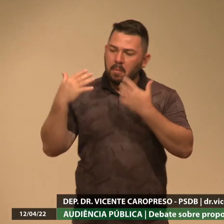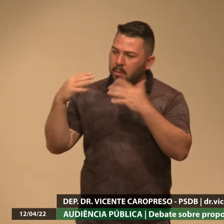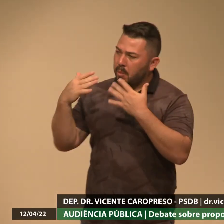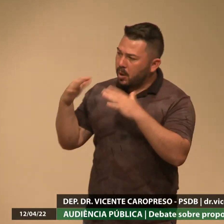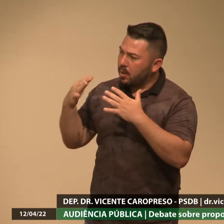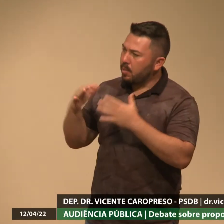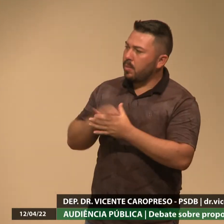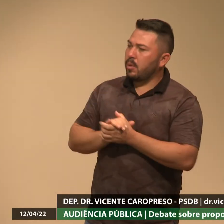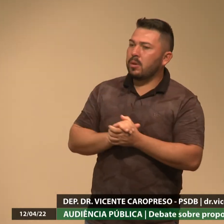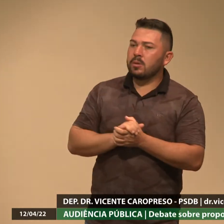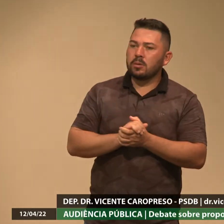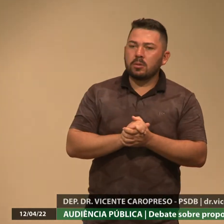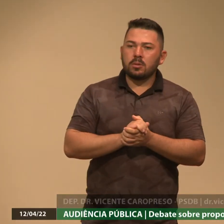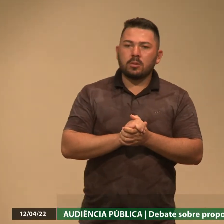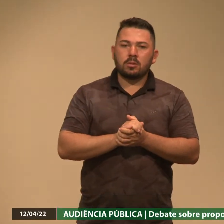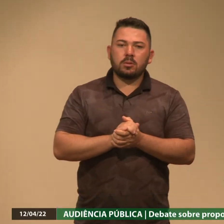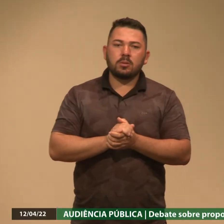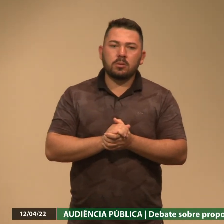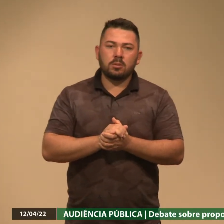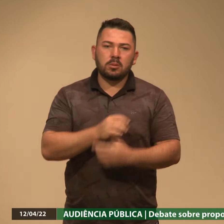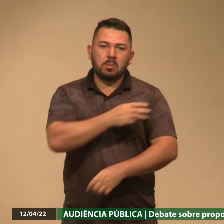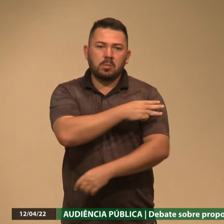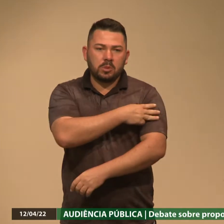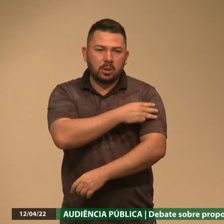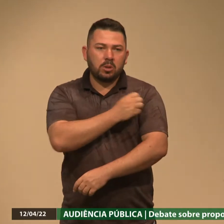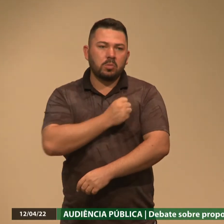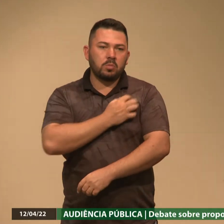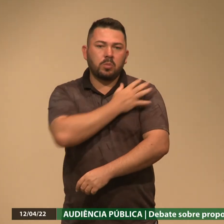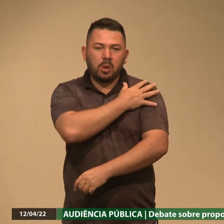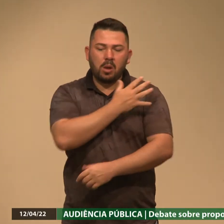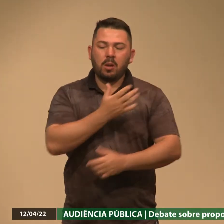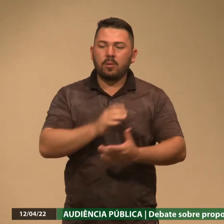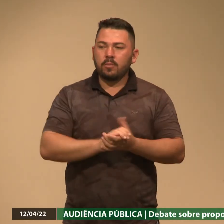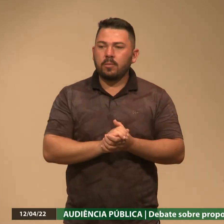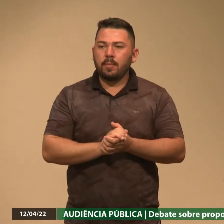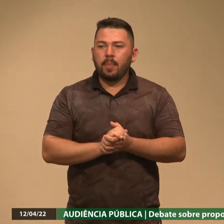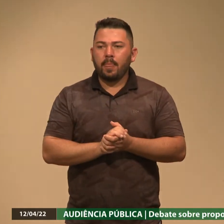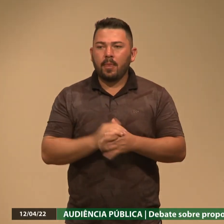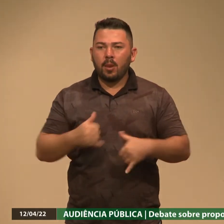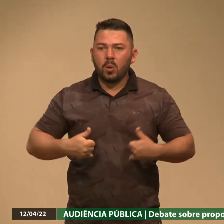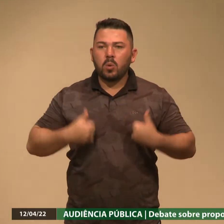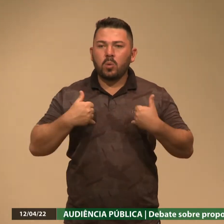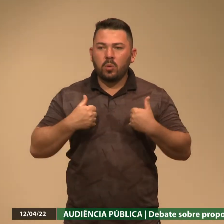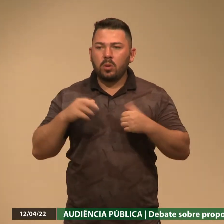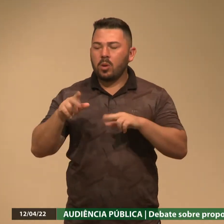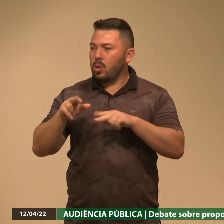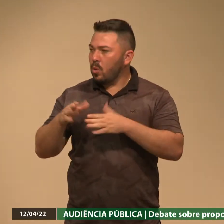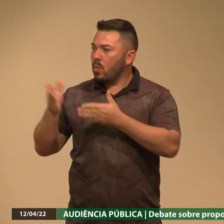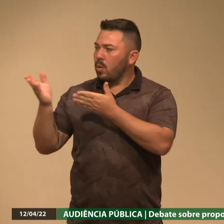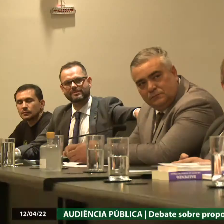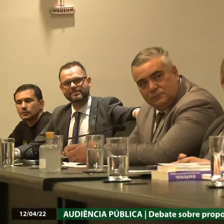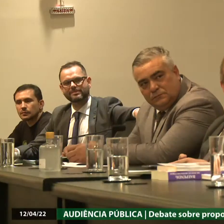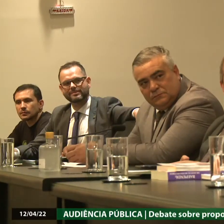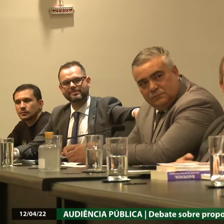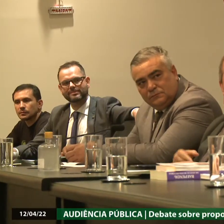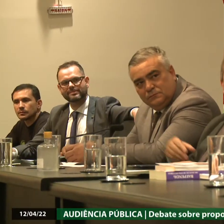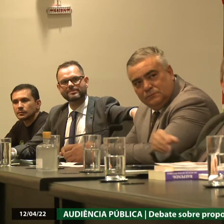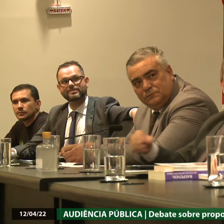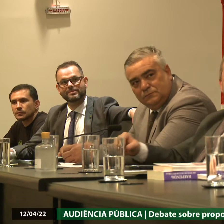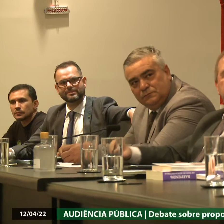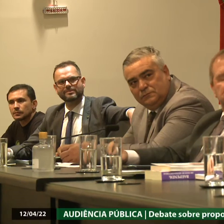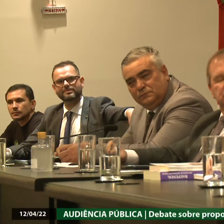Lima eu sei a vossa excelência tem um orgulho também assim como Maurício Della que já foi o chefe